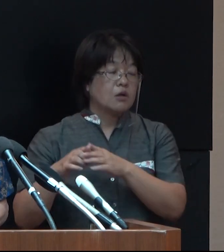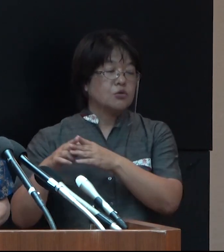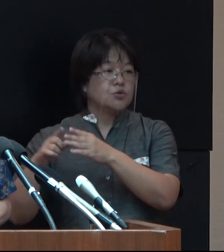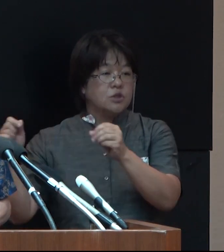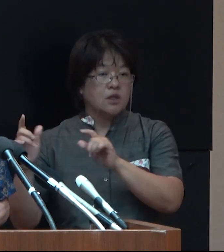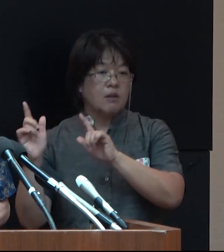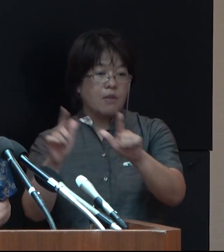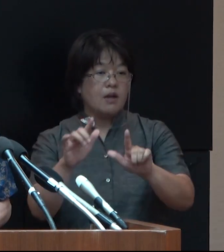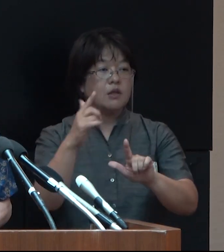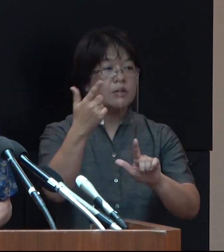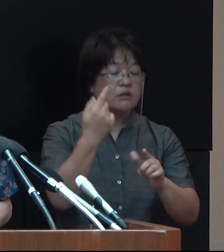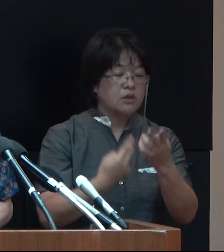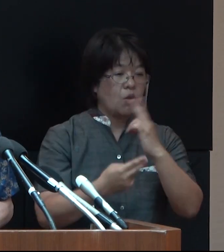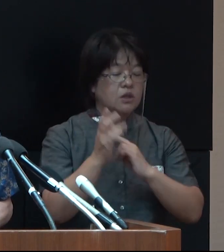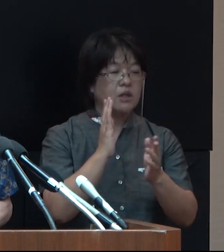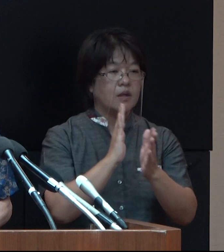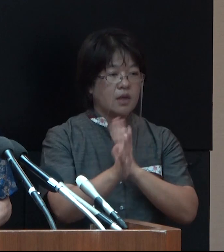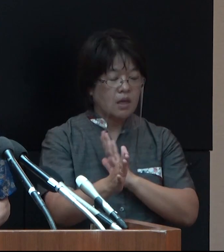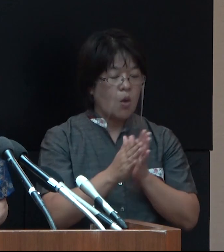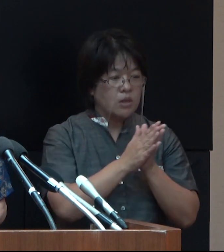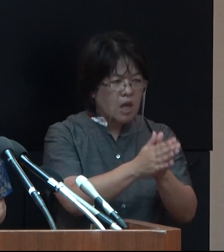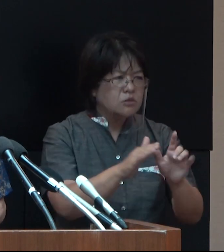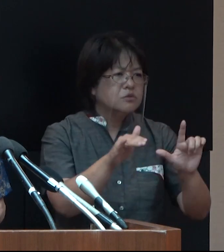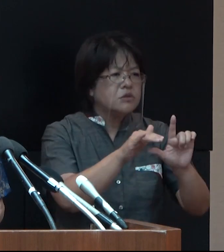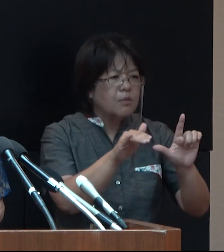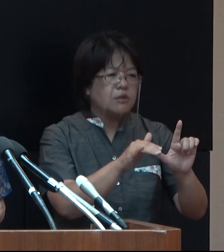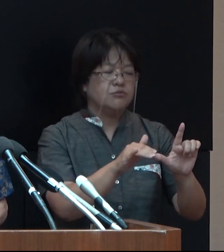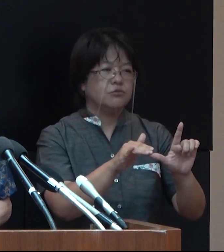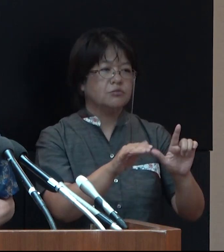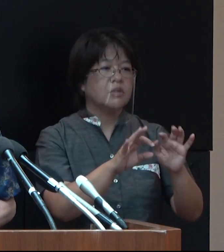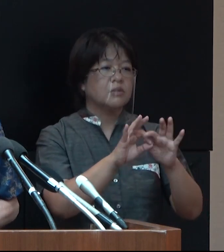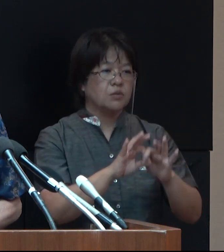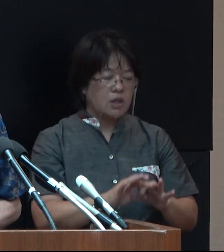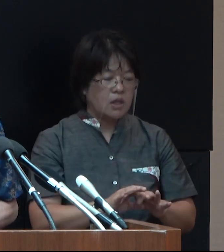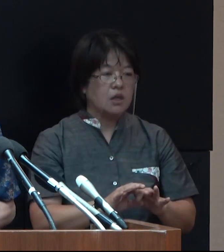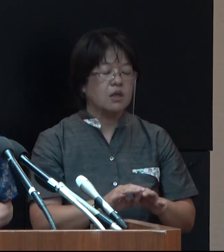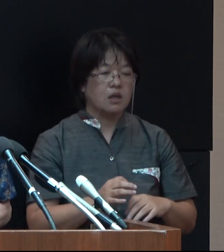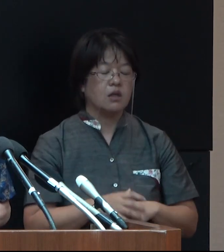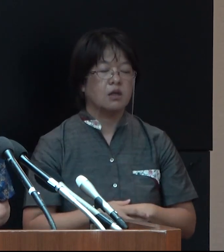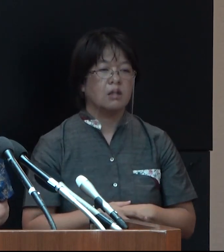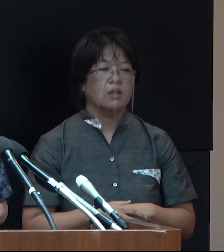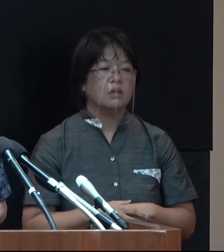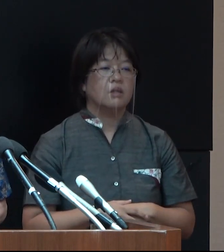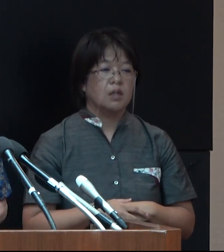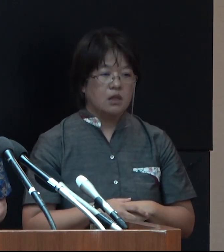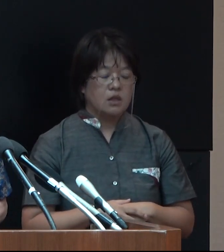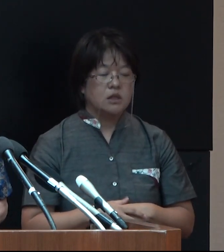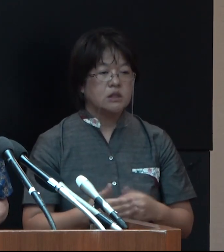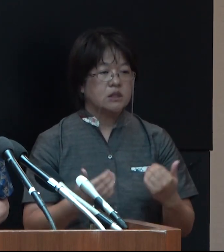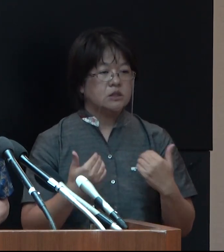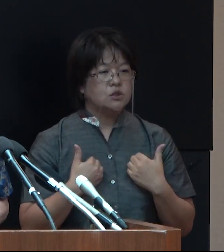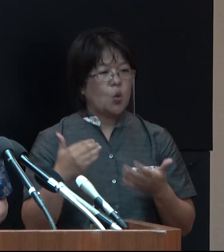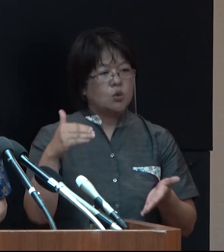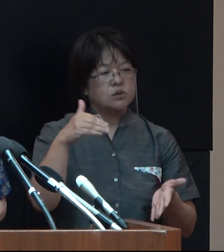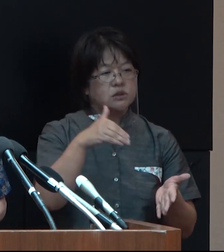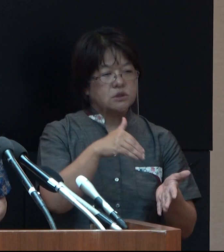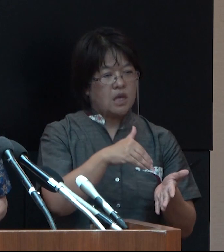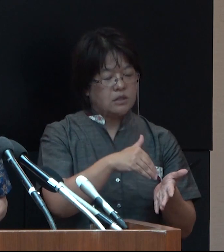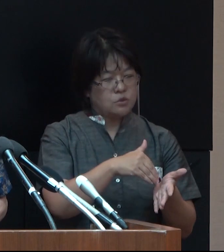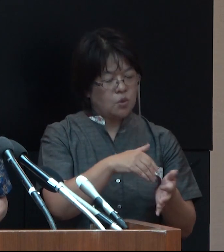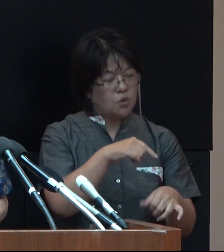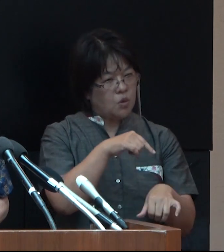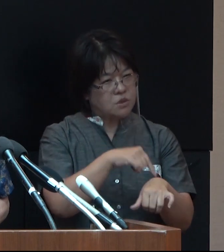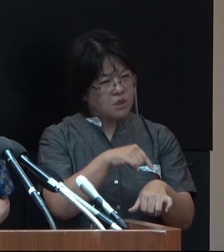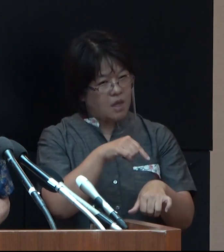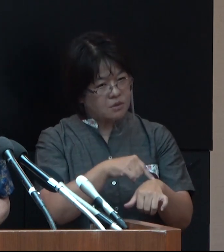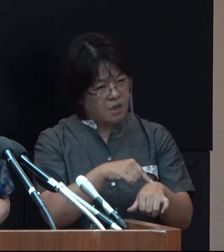がお願いをするレベルでの緊急事態宣言ですので、そこは必要最小限営業ができ